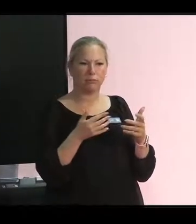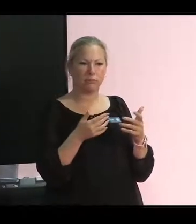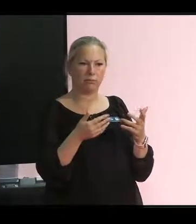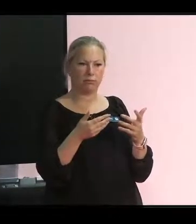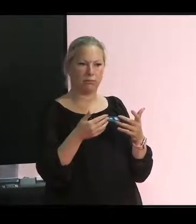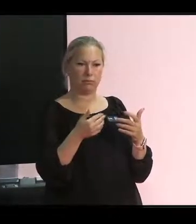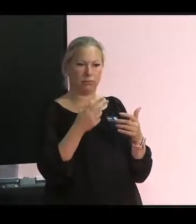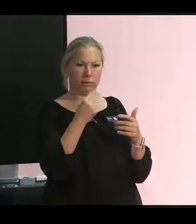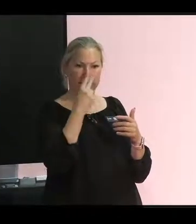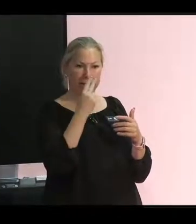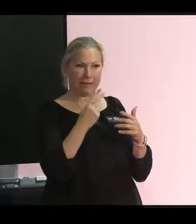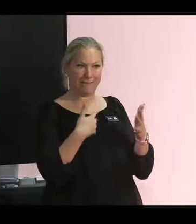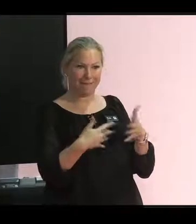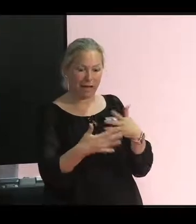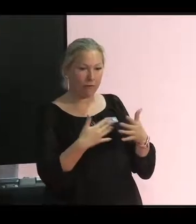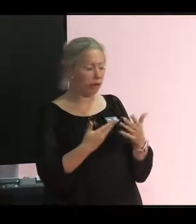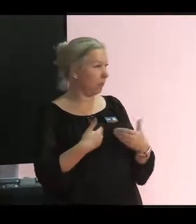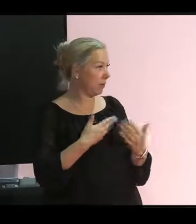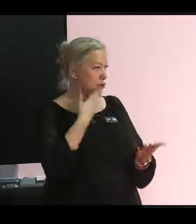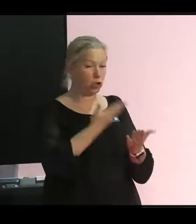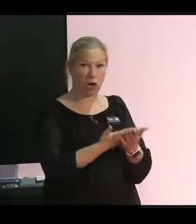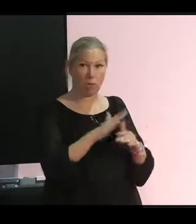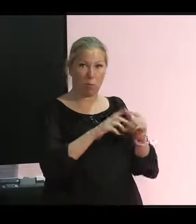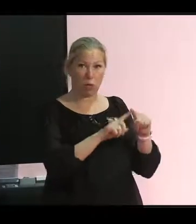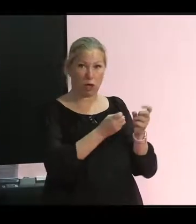se varför? Finns det en förslag på lösning där?